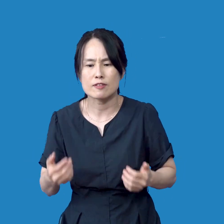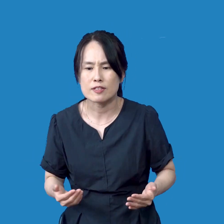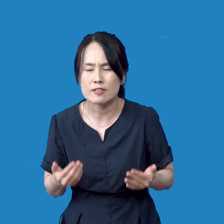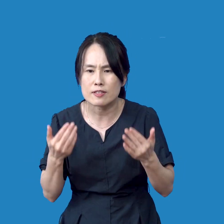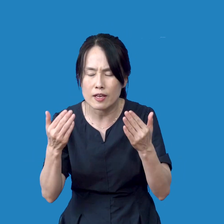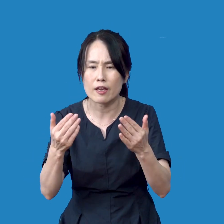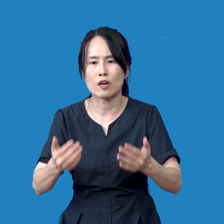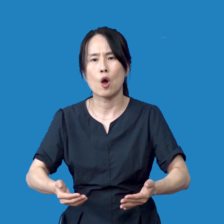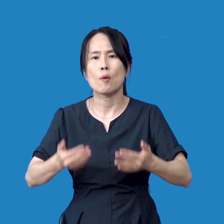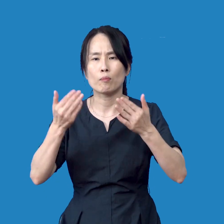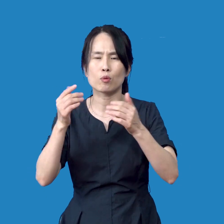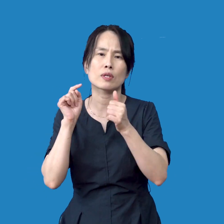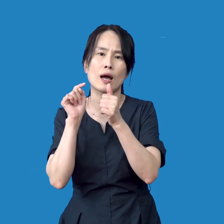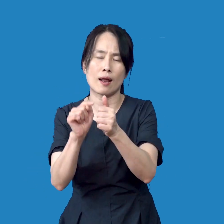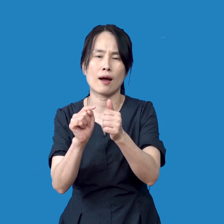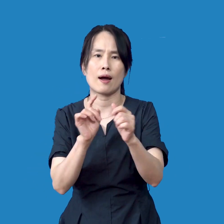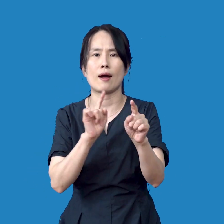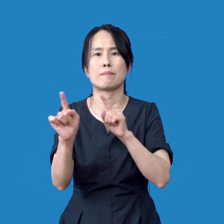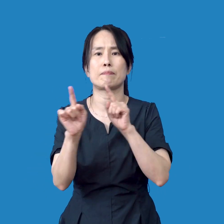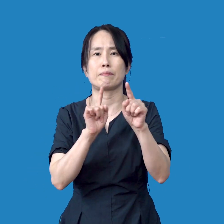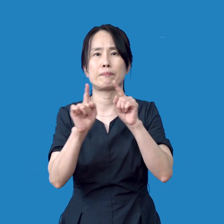봉사하라, 그런 말씀 아닙니까?